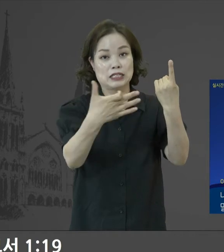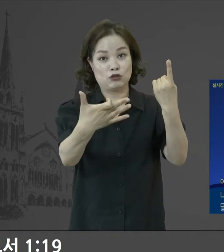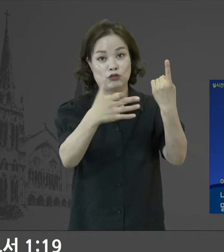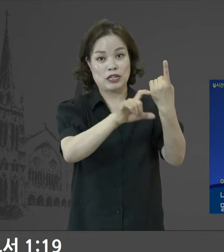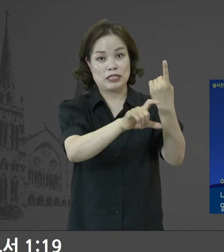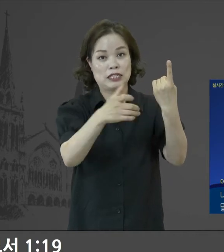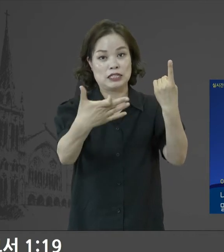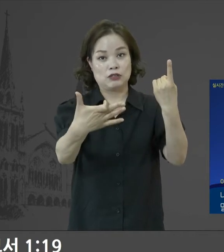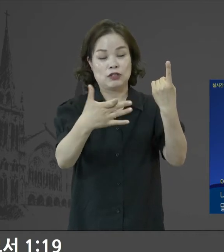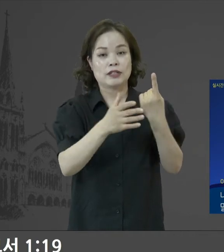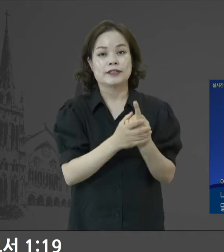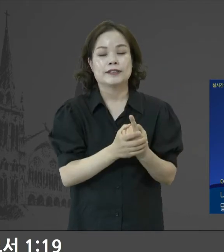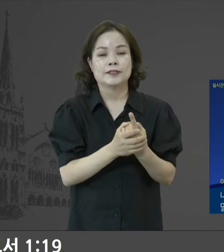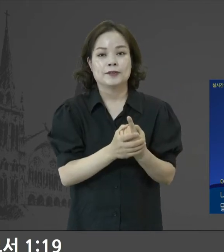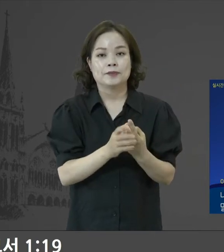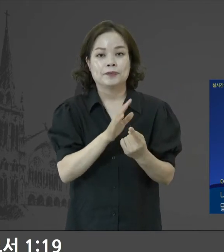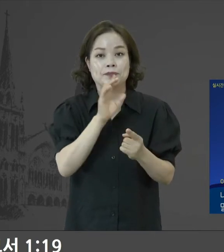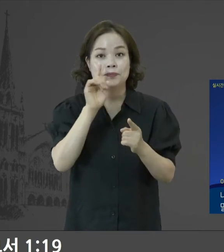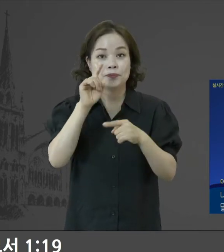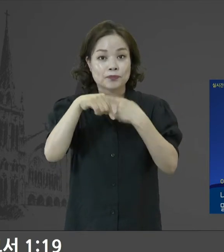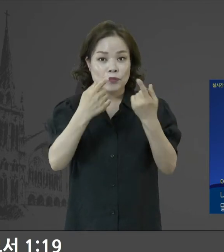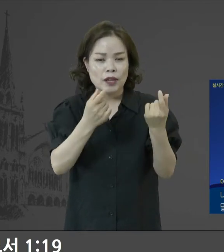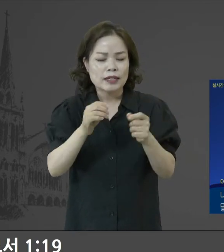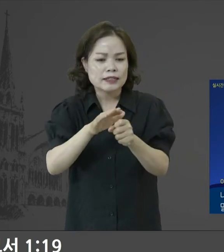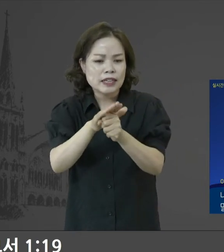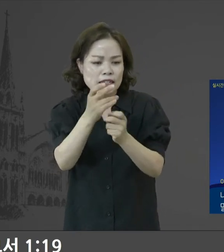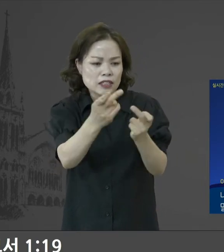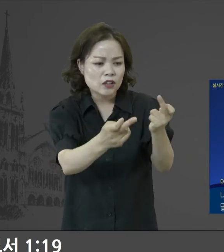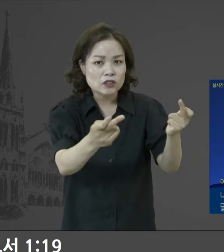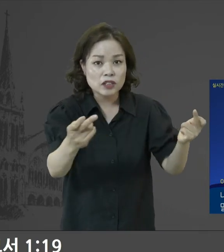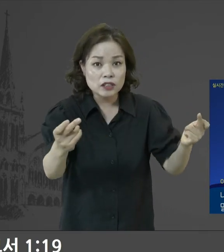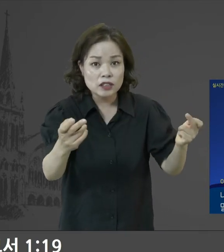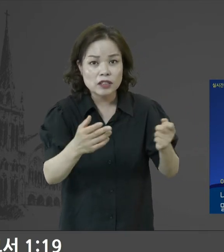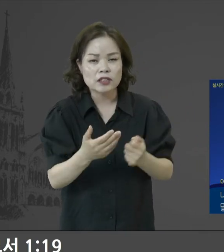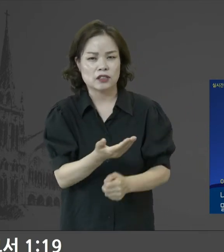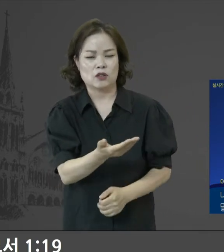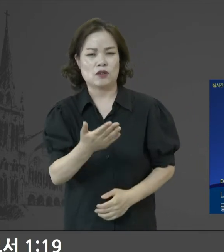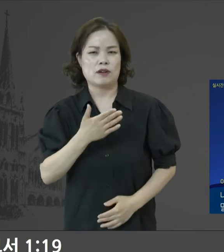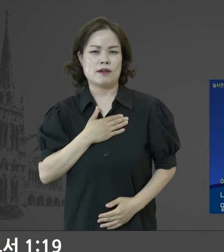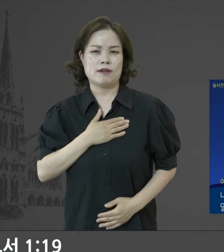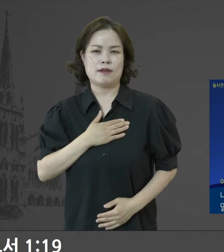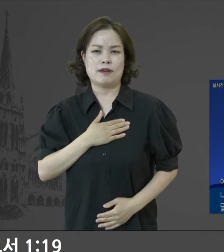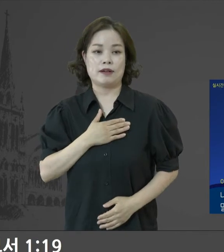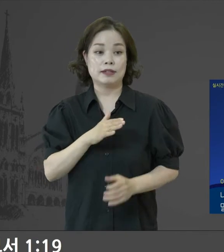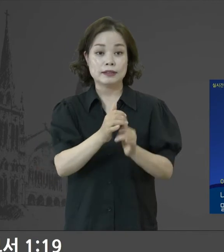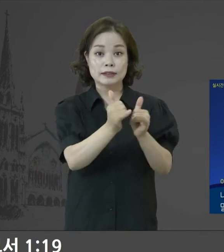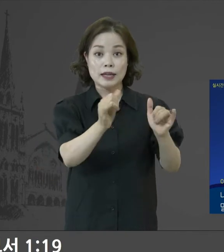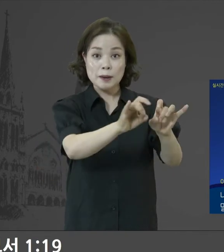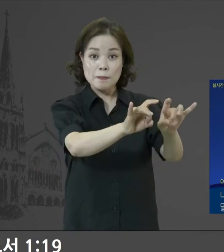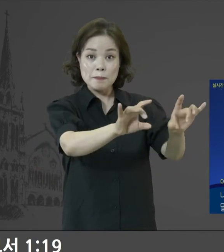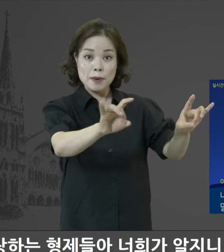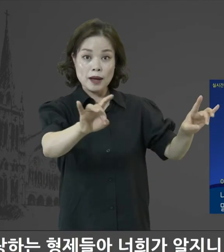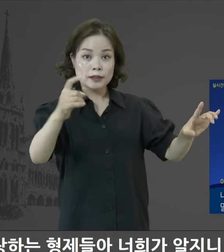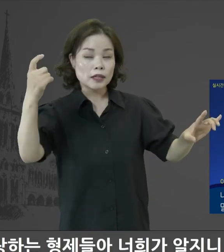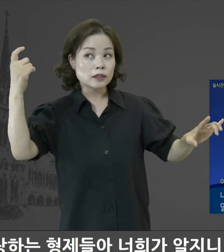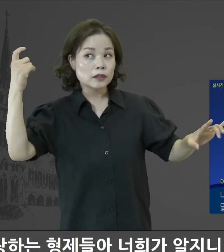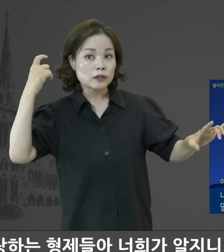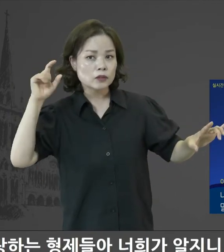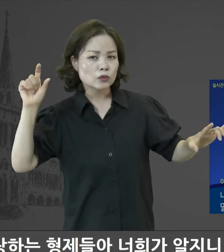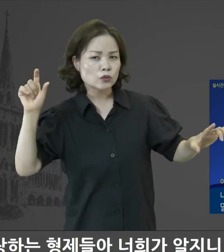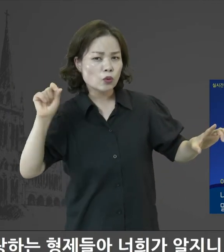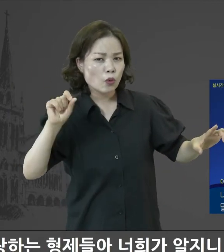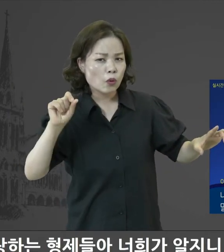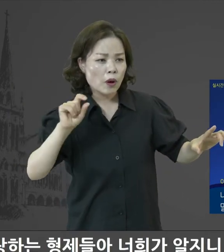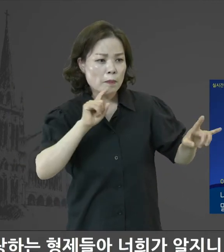19절 20절 자, 같이 한번 읽습니다. 사랑하는 형제들아, 너희가 알지니 사람마다 듣기는 속히